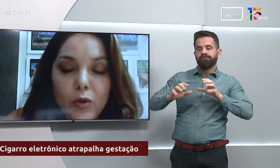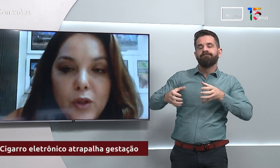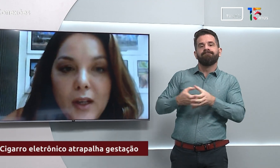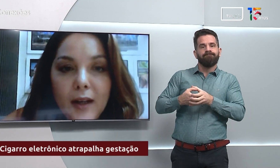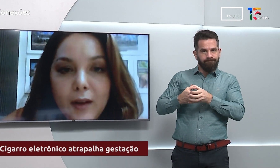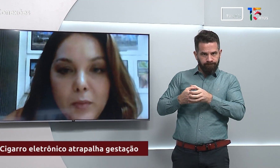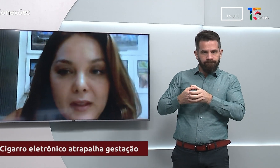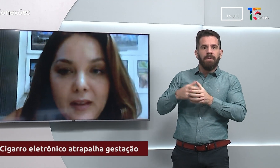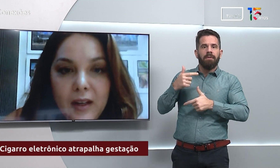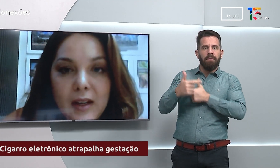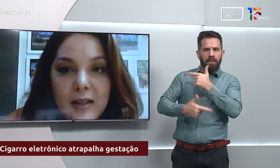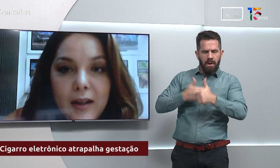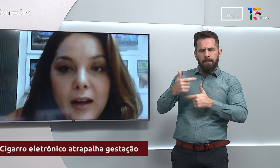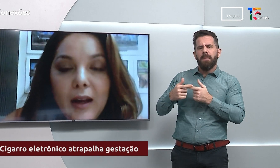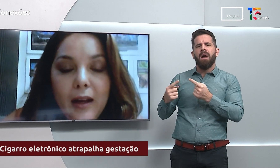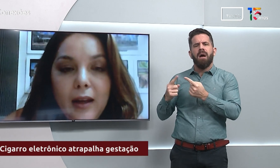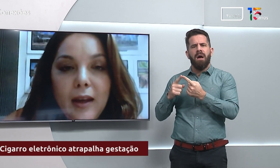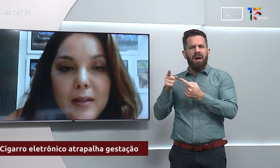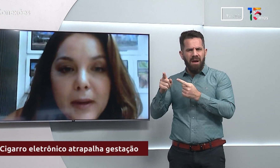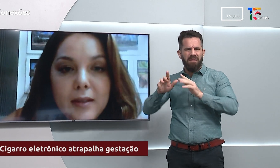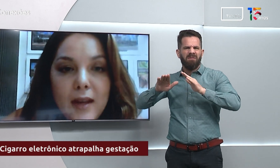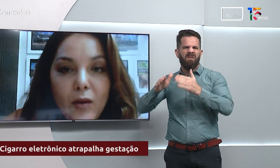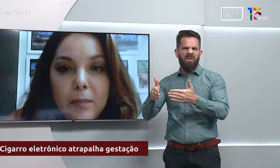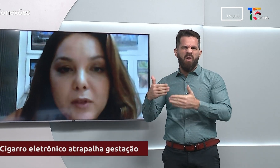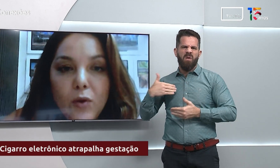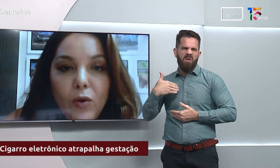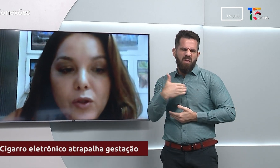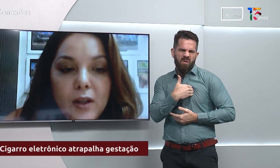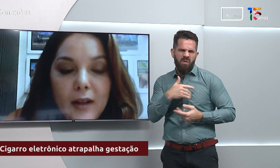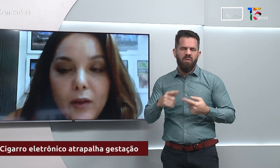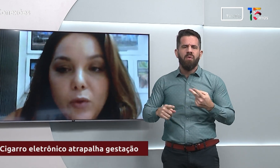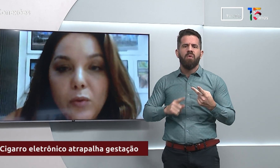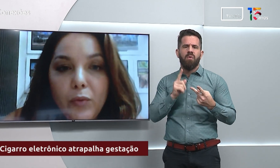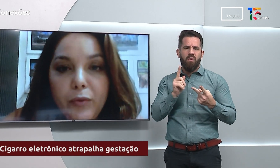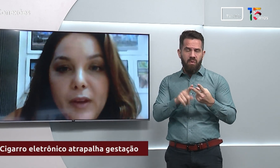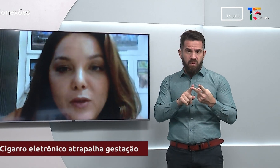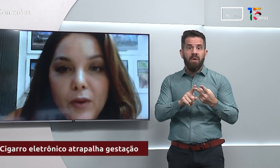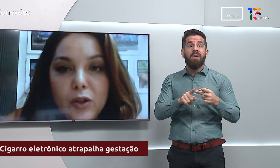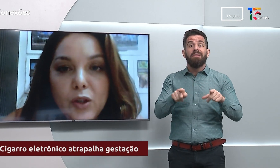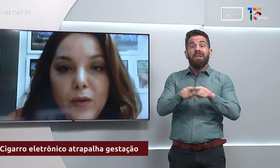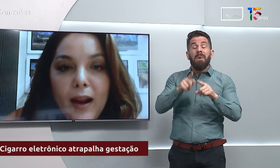de desmame do cigarro, né? Então, tem os adesivos de nicotina, ou mesmo